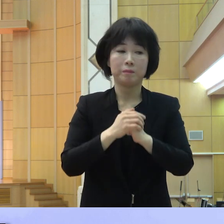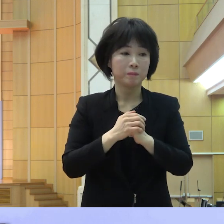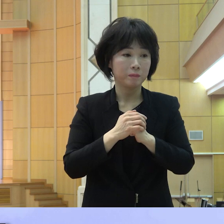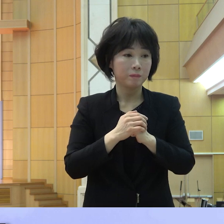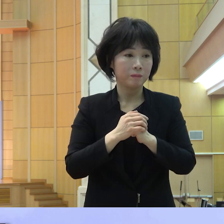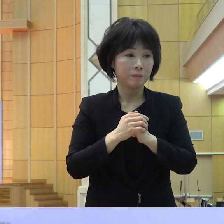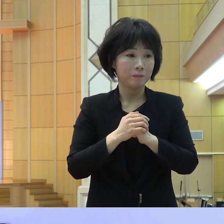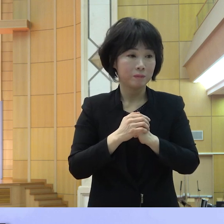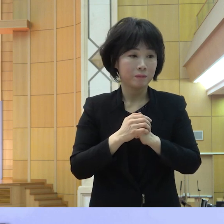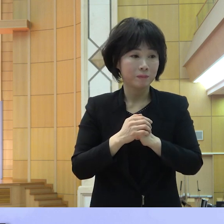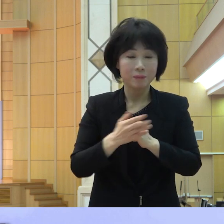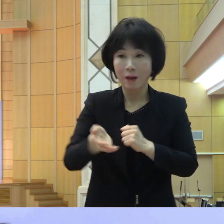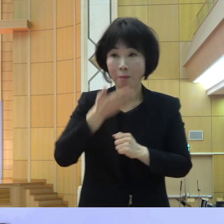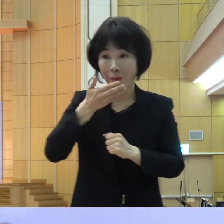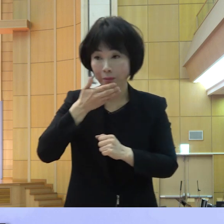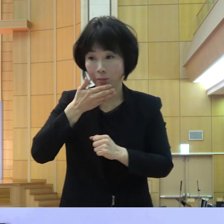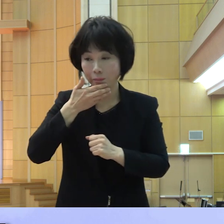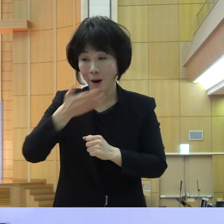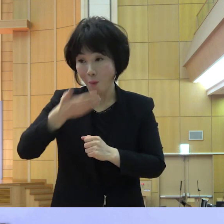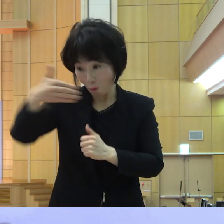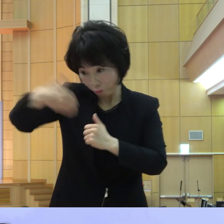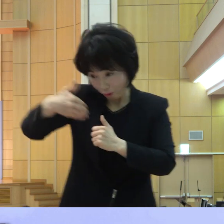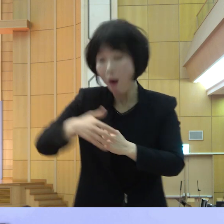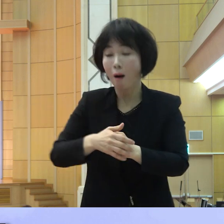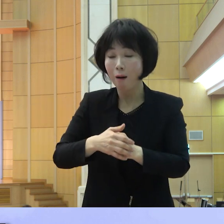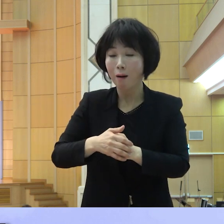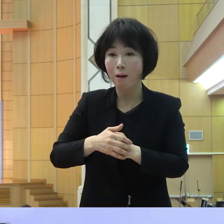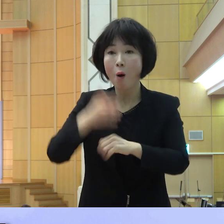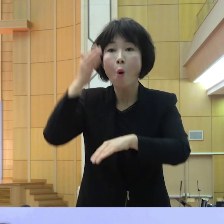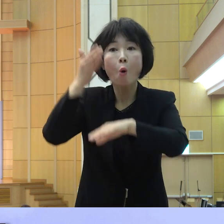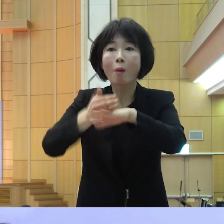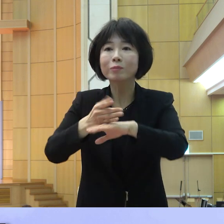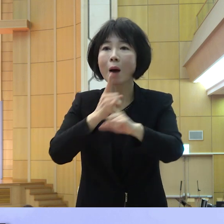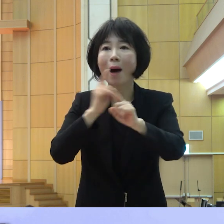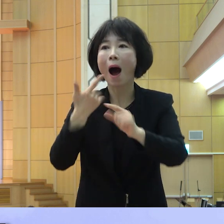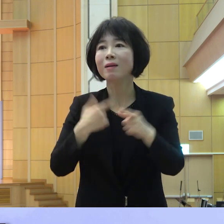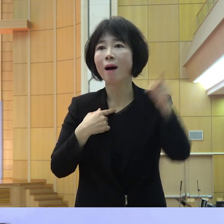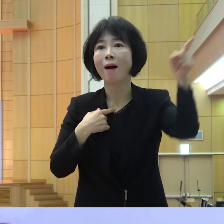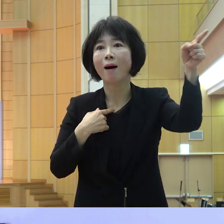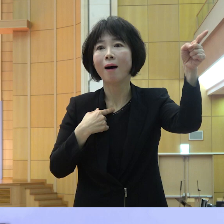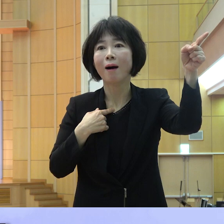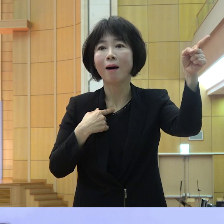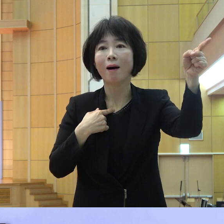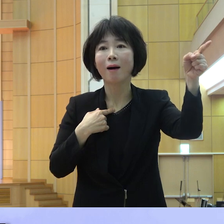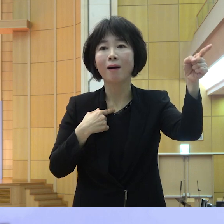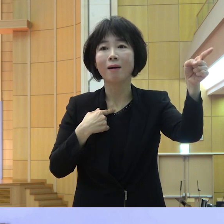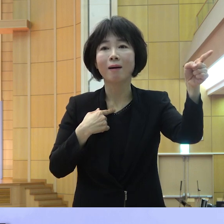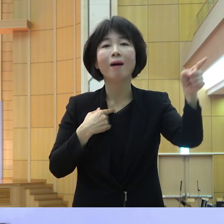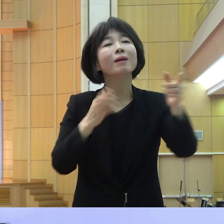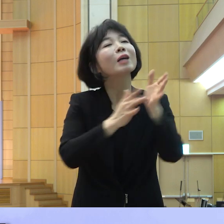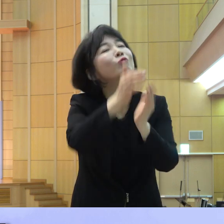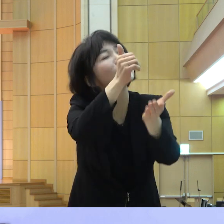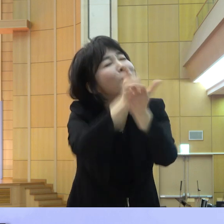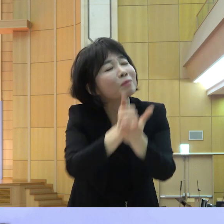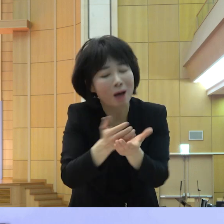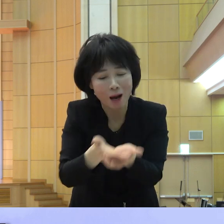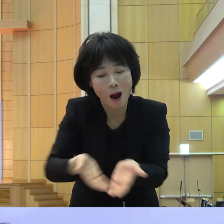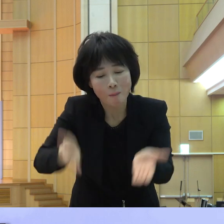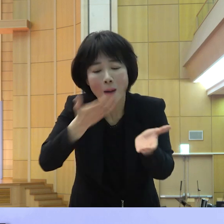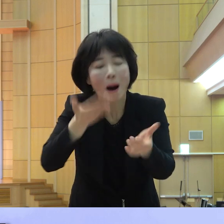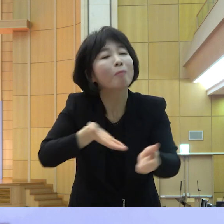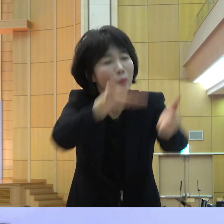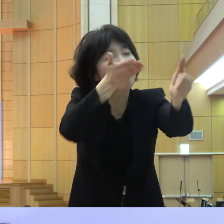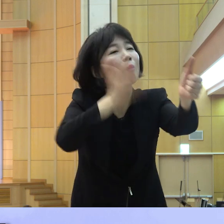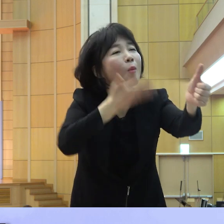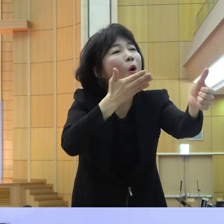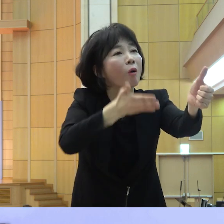같으면 고맙습니다, 그리고 기도하고 먹을 터인데, 가라사대 예수님 말씀하기를 내게는